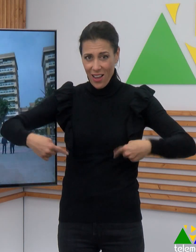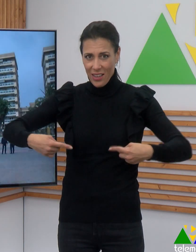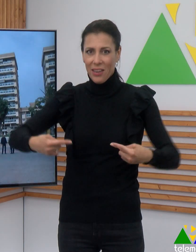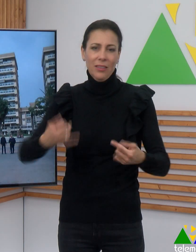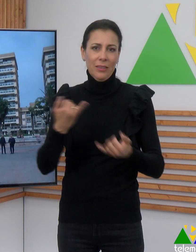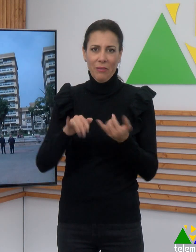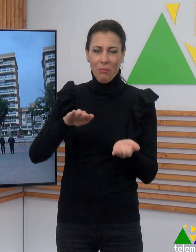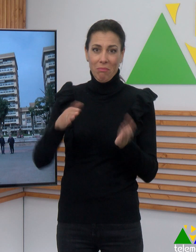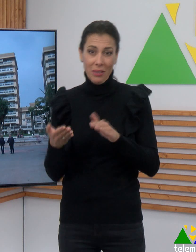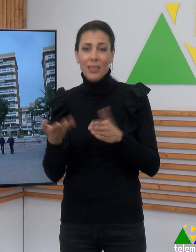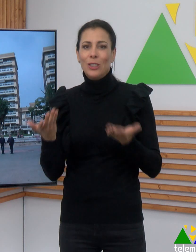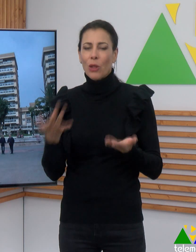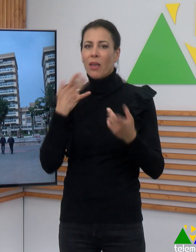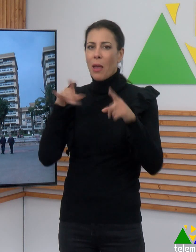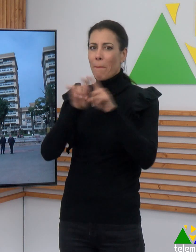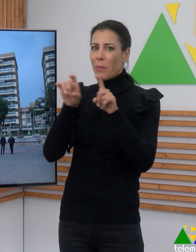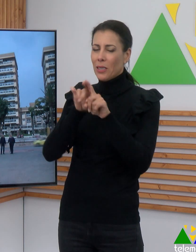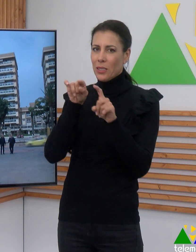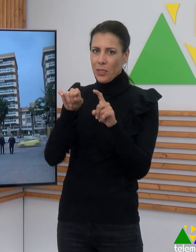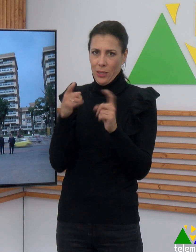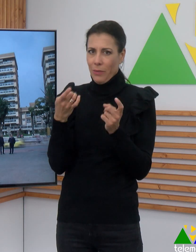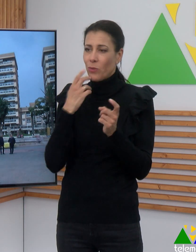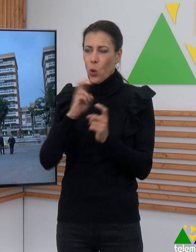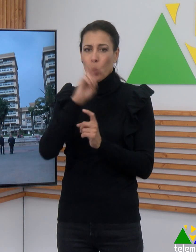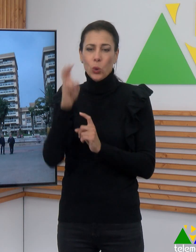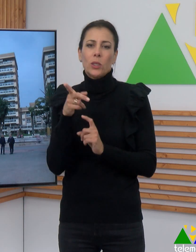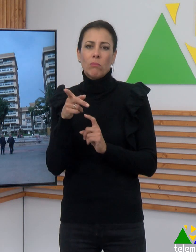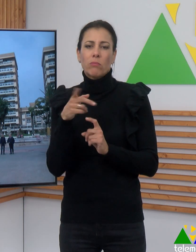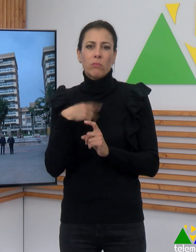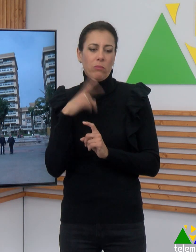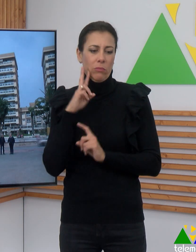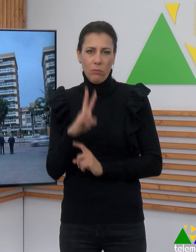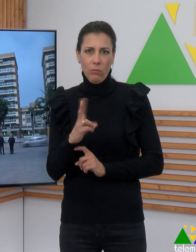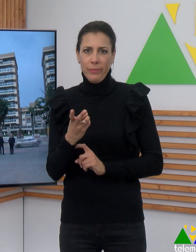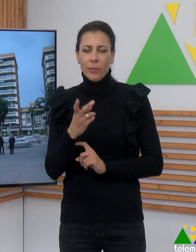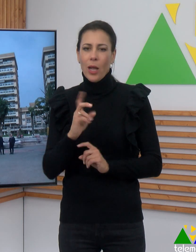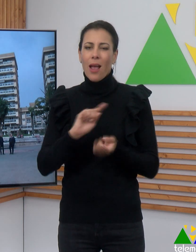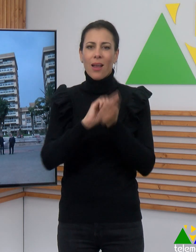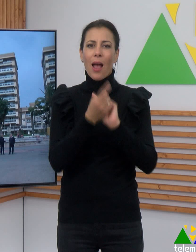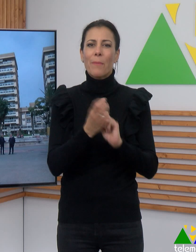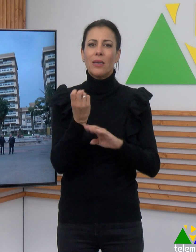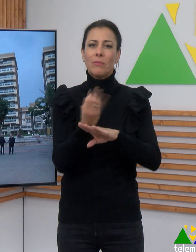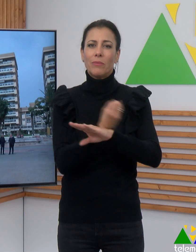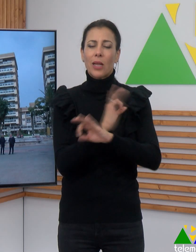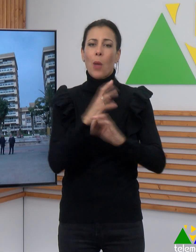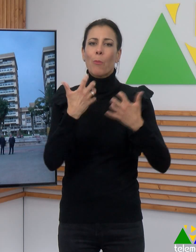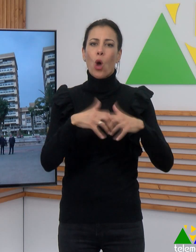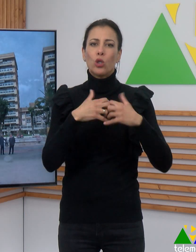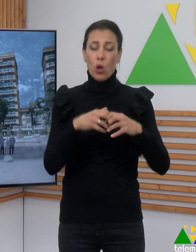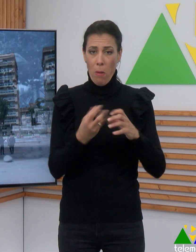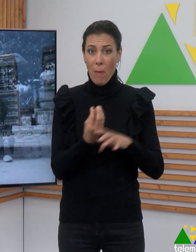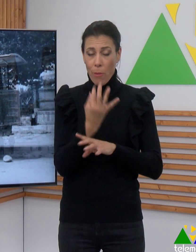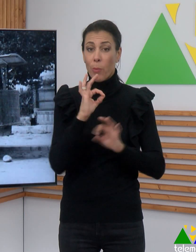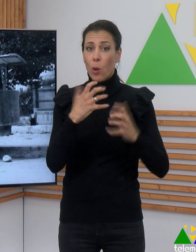estableció por una empresa donde había socios madrileños un tranvía a motor, a vapor,